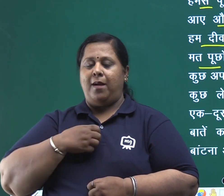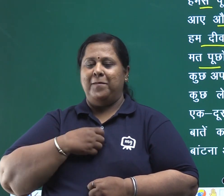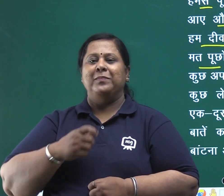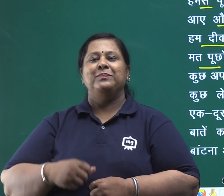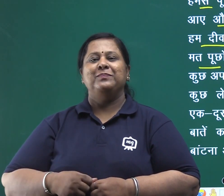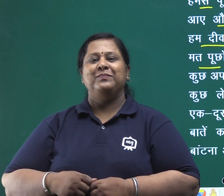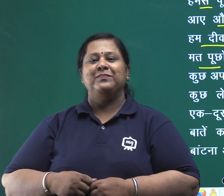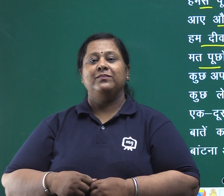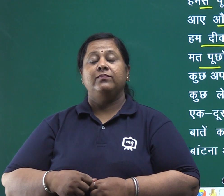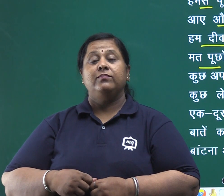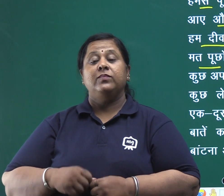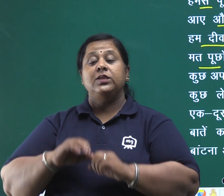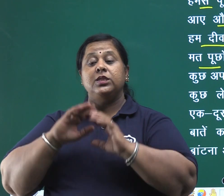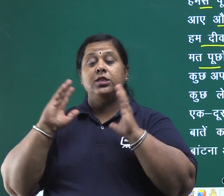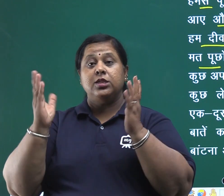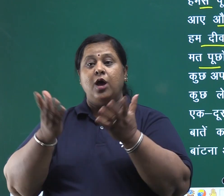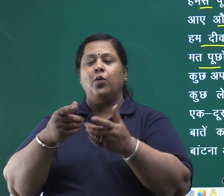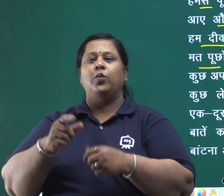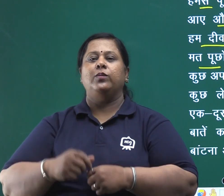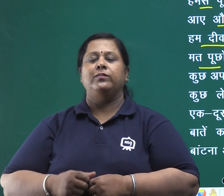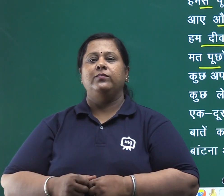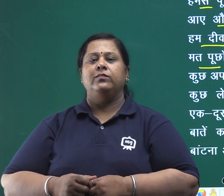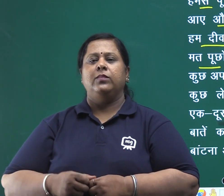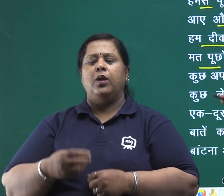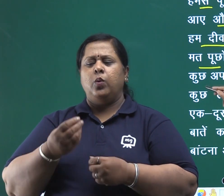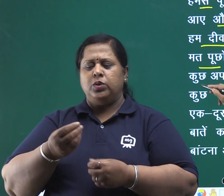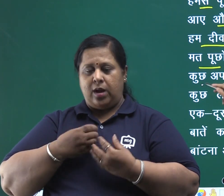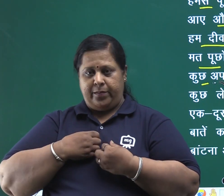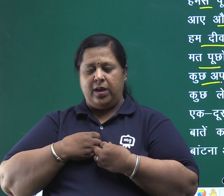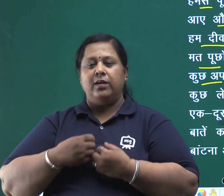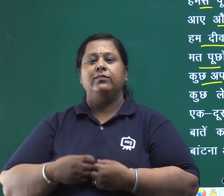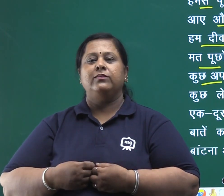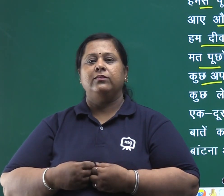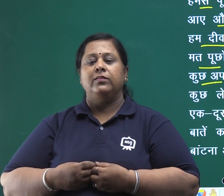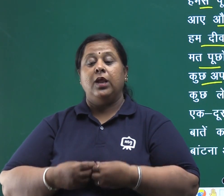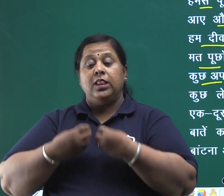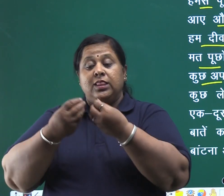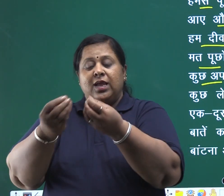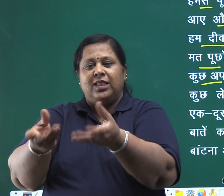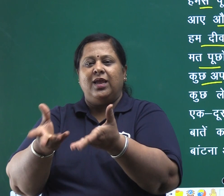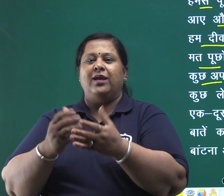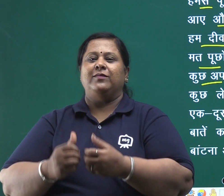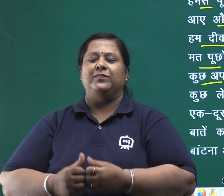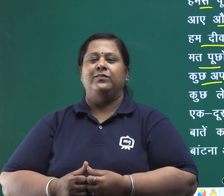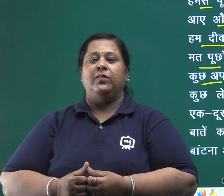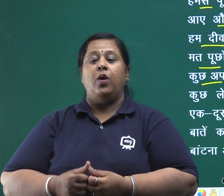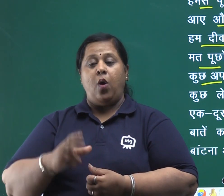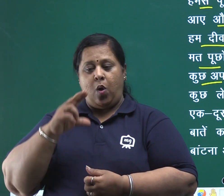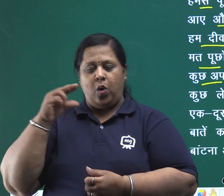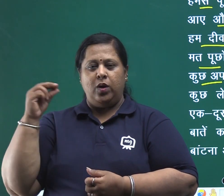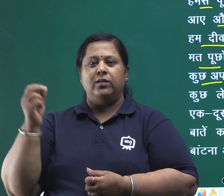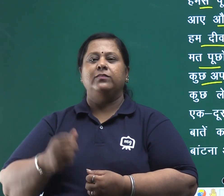हम संसार को कुछ अपना देते हैं